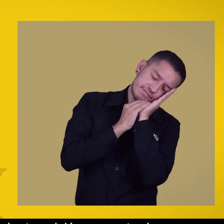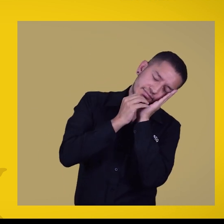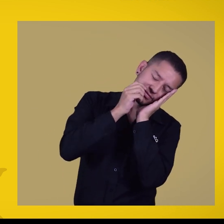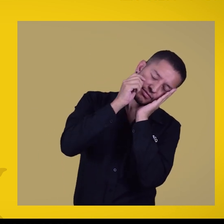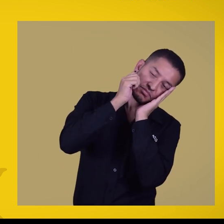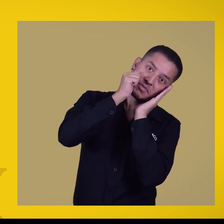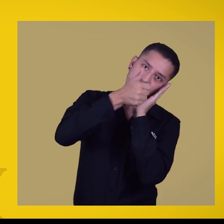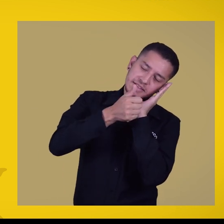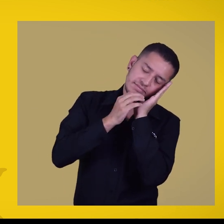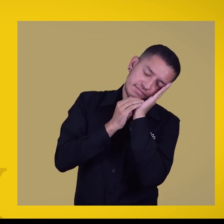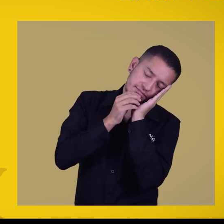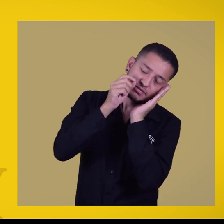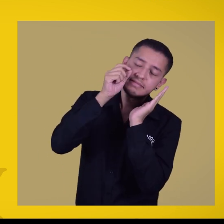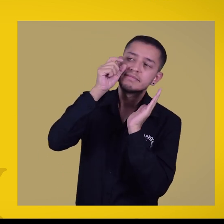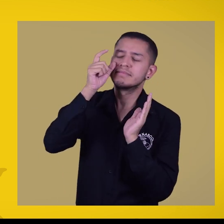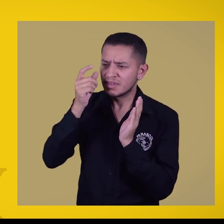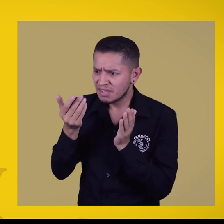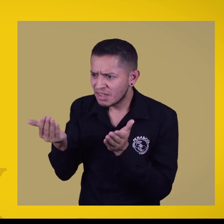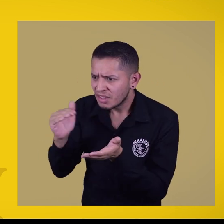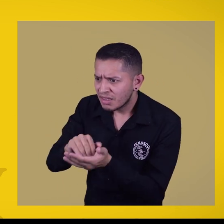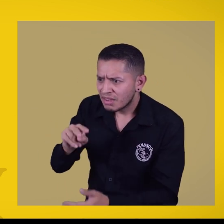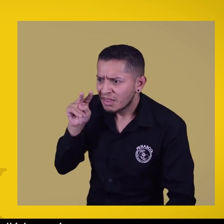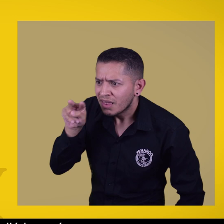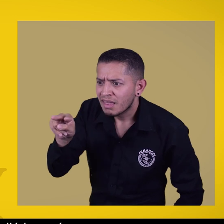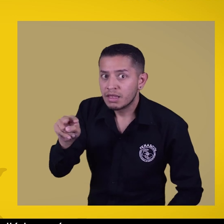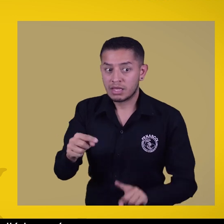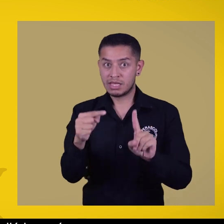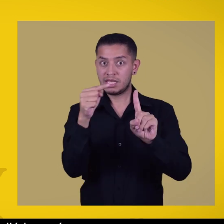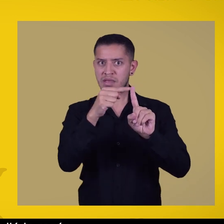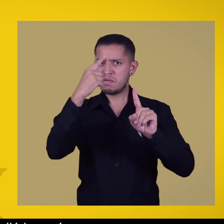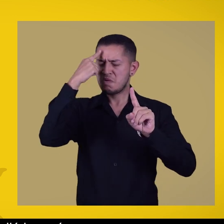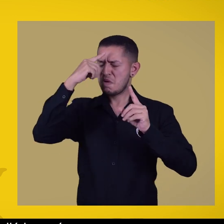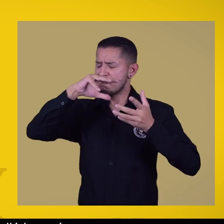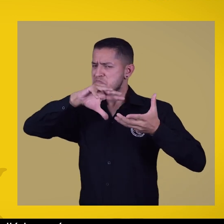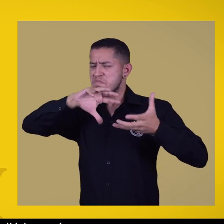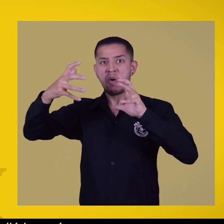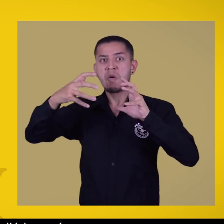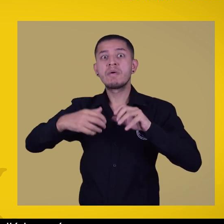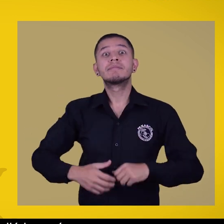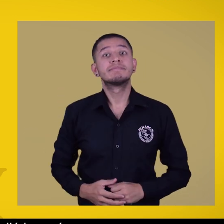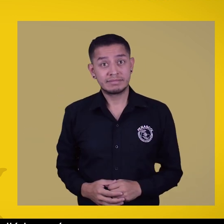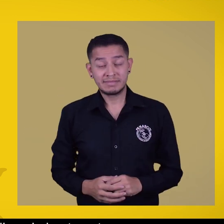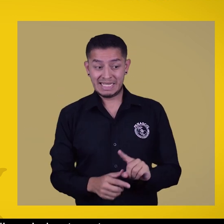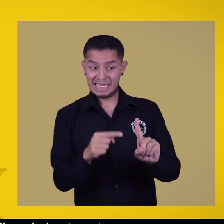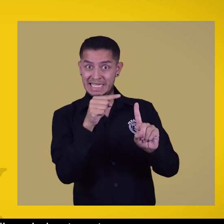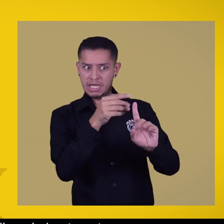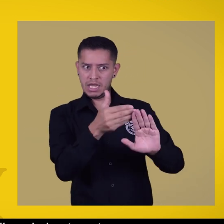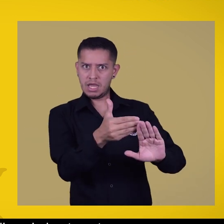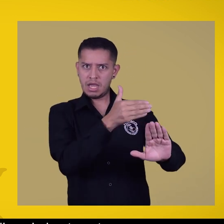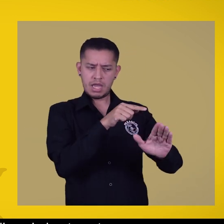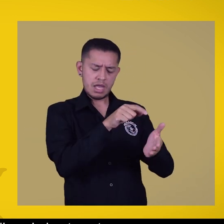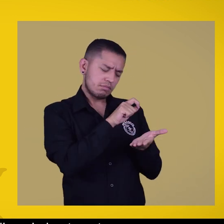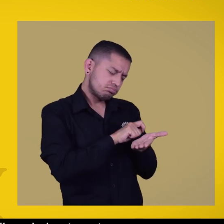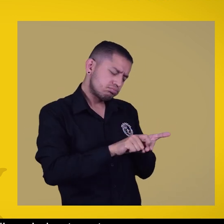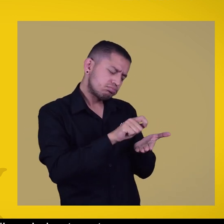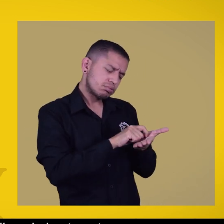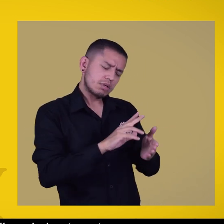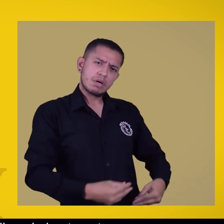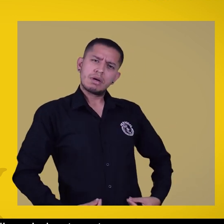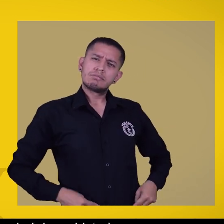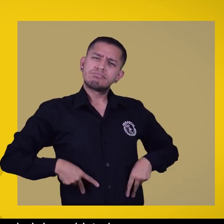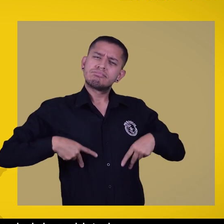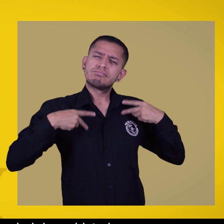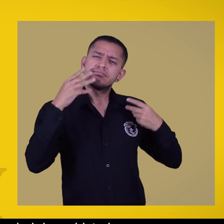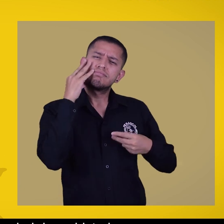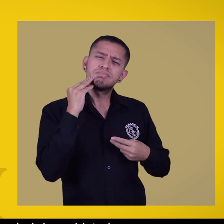encontrarlo sentado frente a su cama. Entonces perdió la razón. Por el diario que había llevado hasta